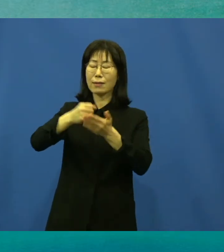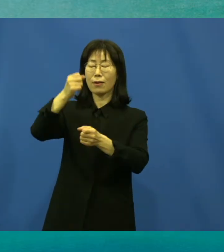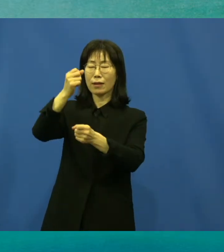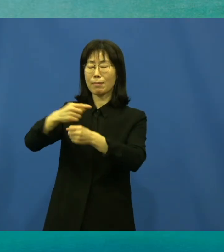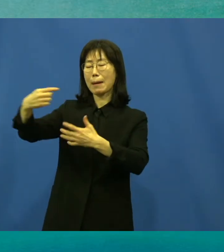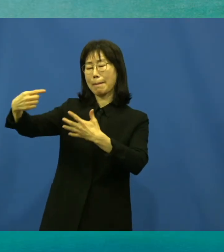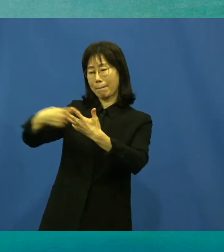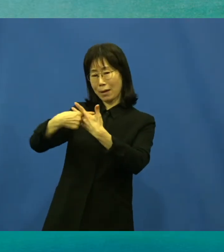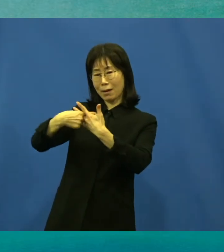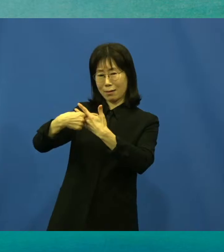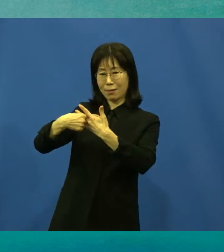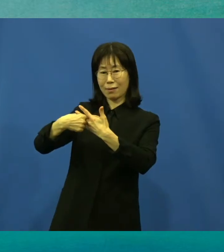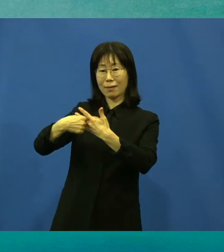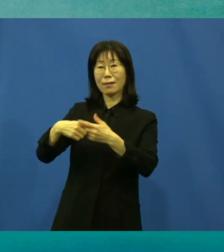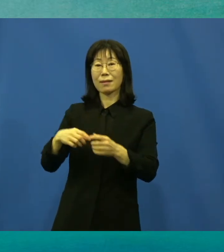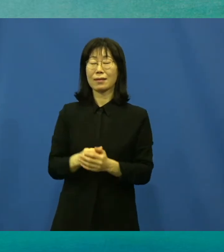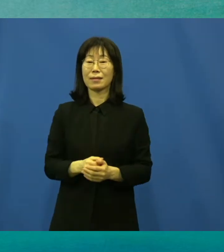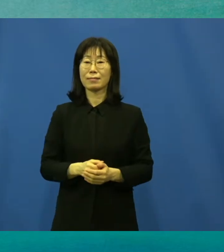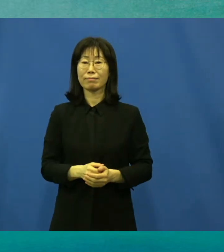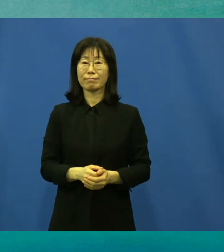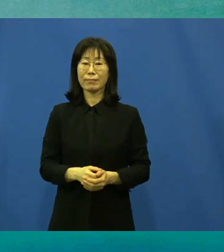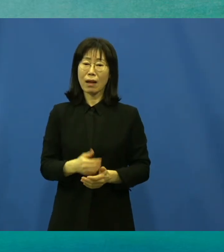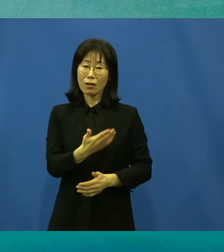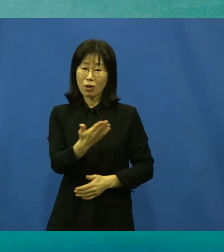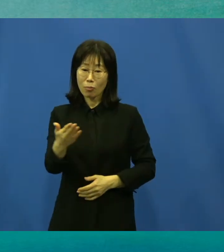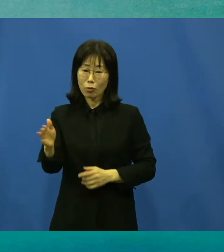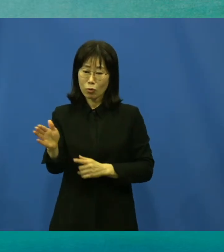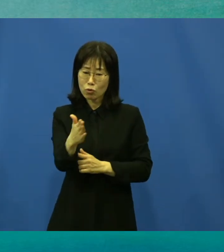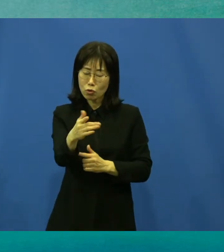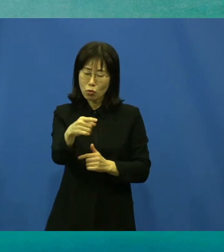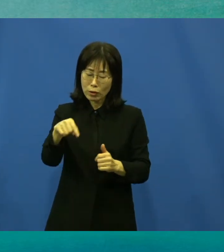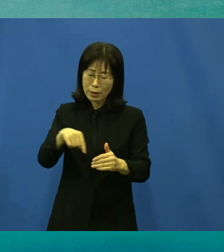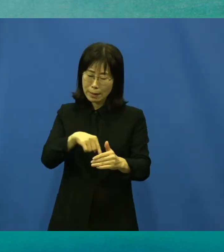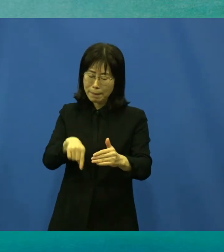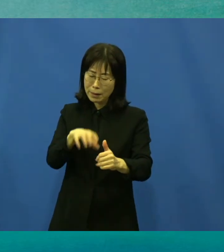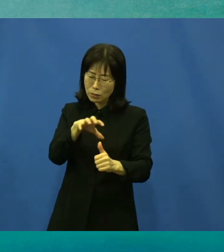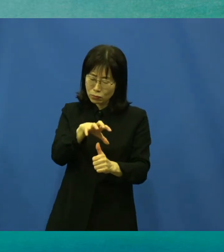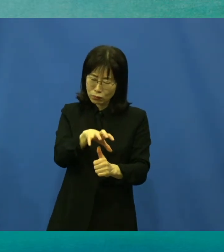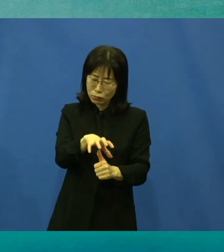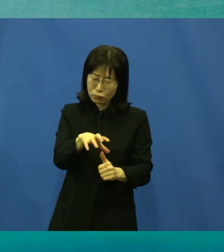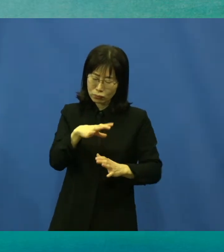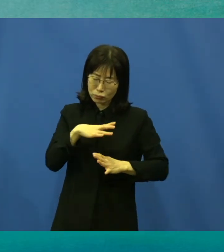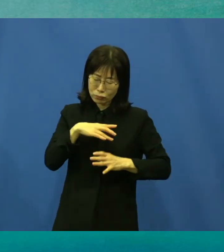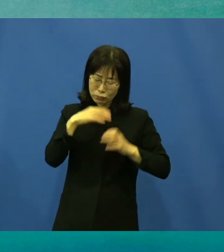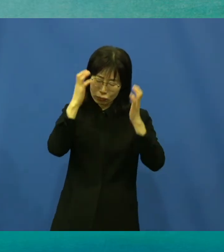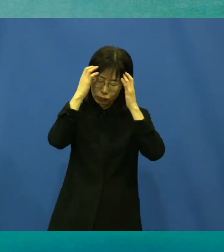아직도 이 물고기 뱃속에 있는 분들이 있다면 그